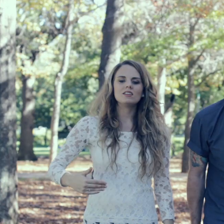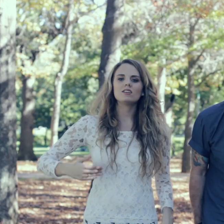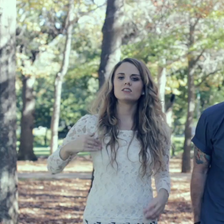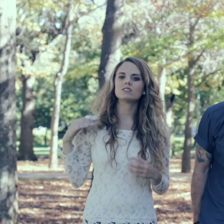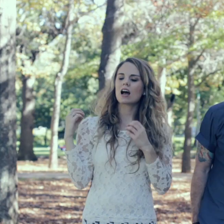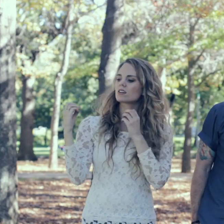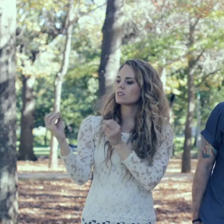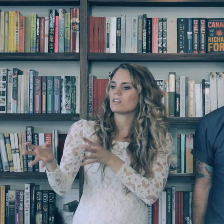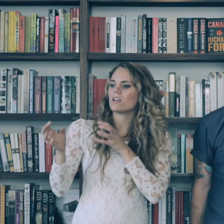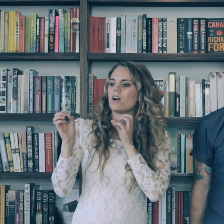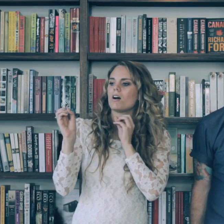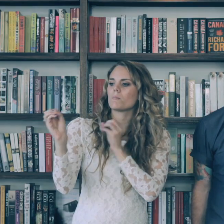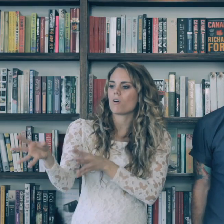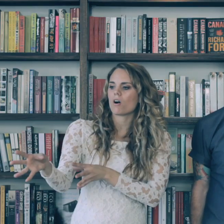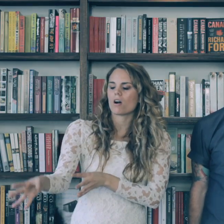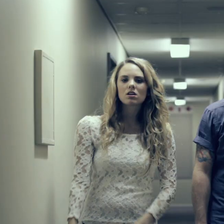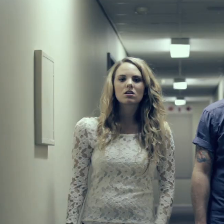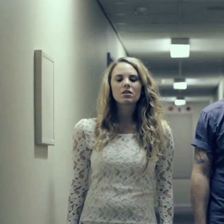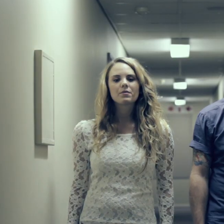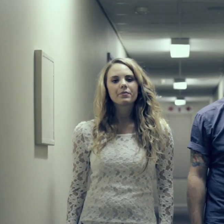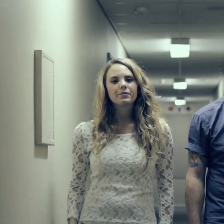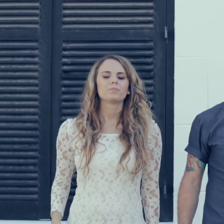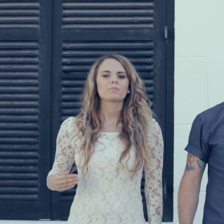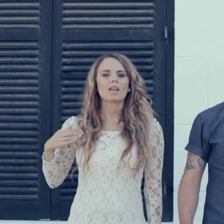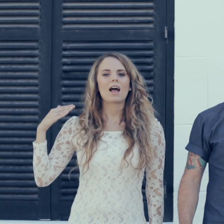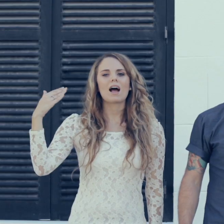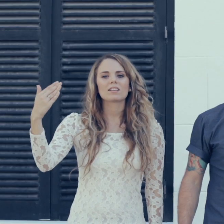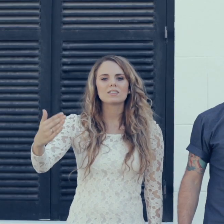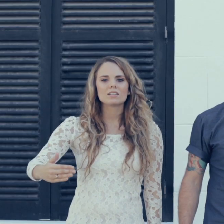Elke keer as ek seer maak,